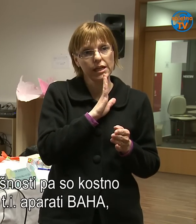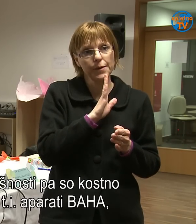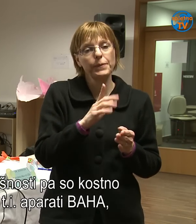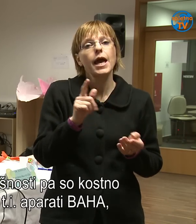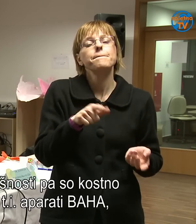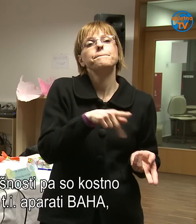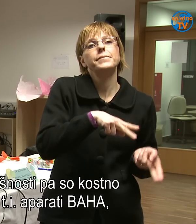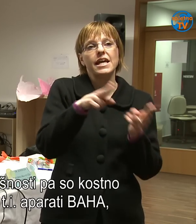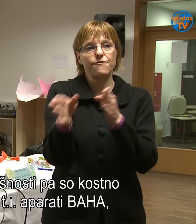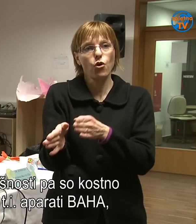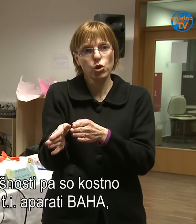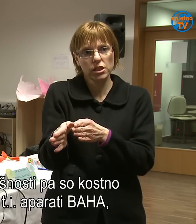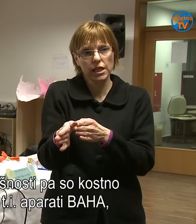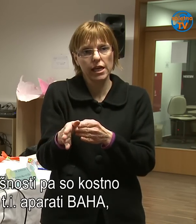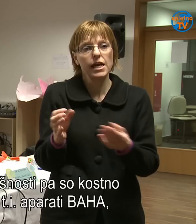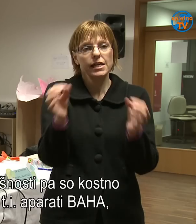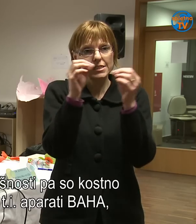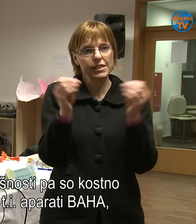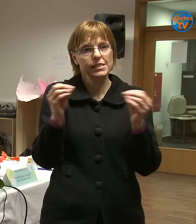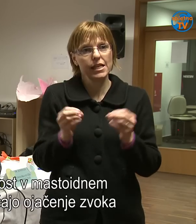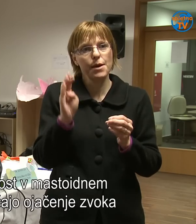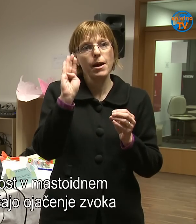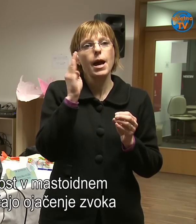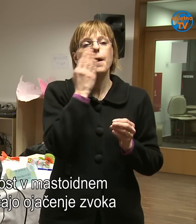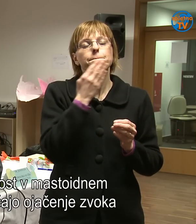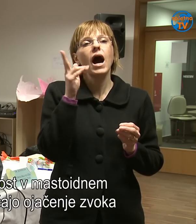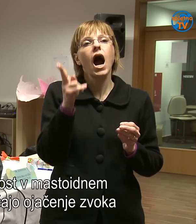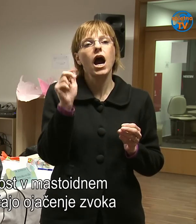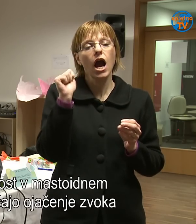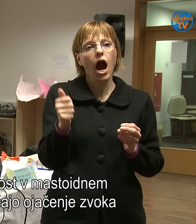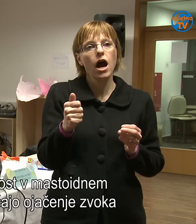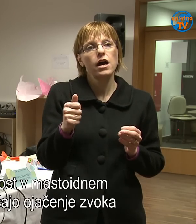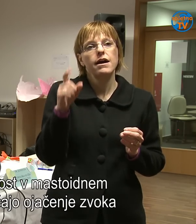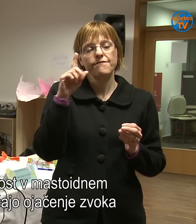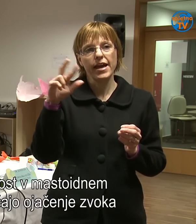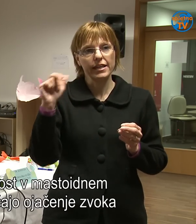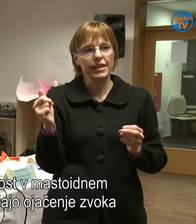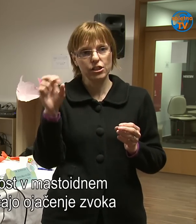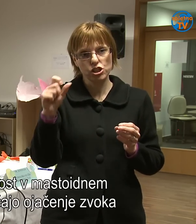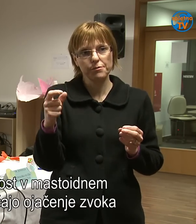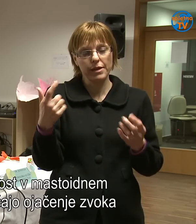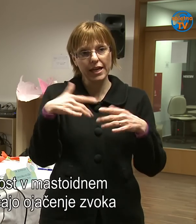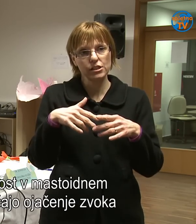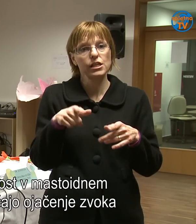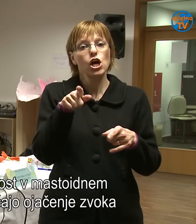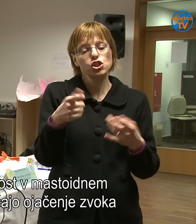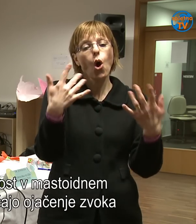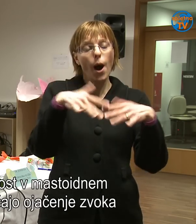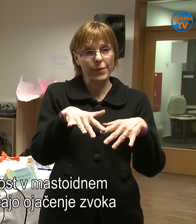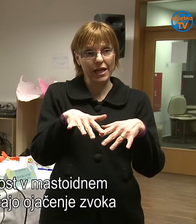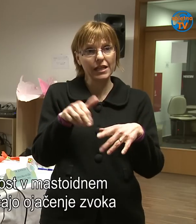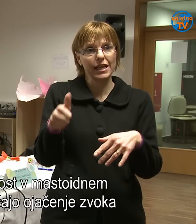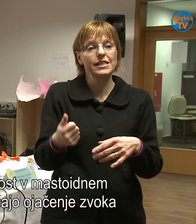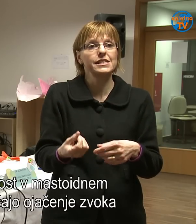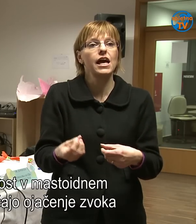kostno-prevodni sistemi, tako imenovani BAHA, Brain Achieve Hearing Aids, aparati, ki se vgradijo